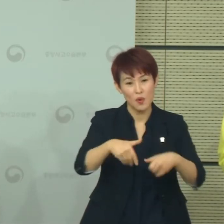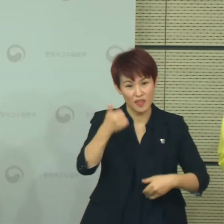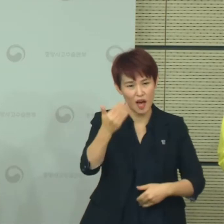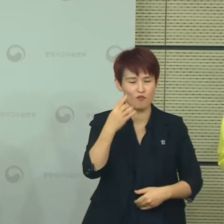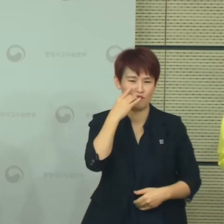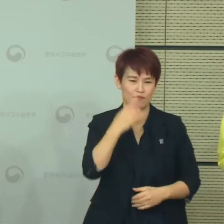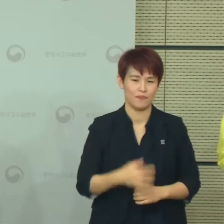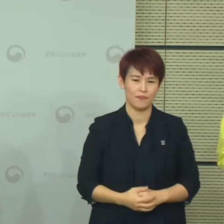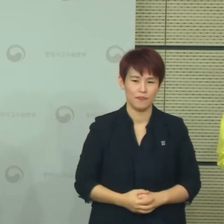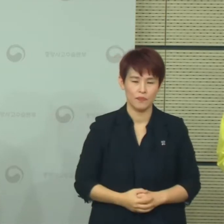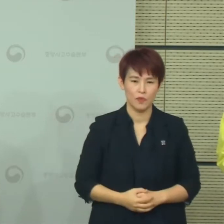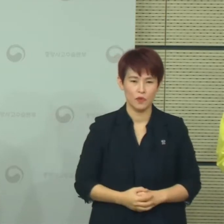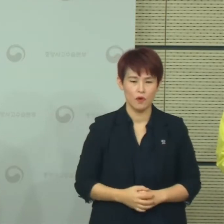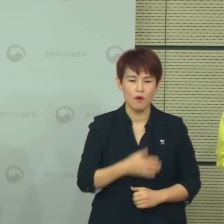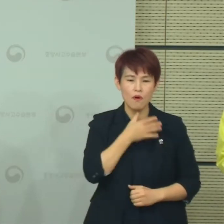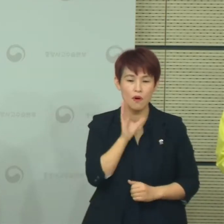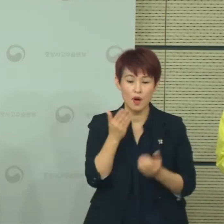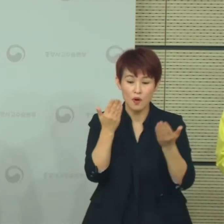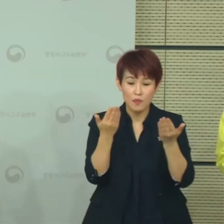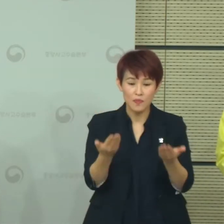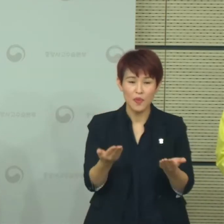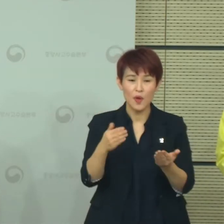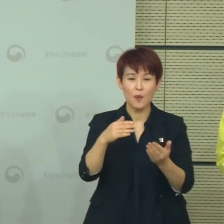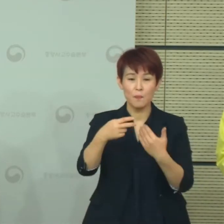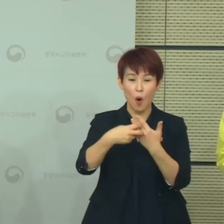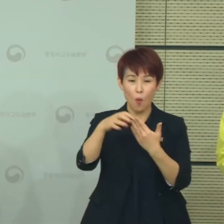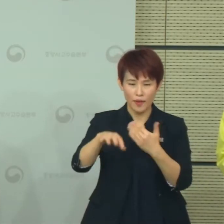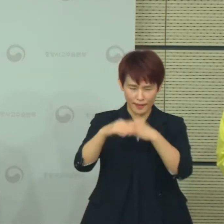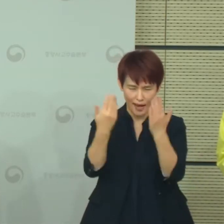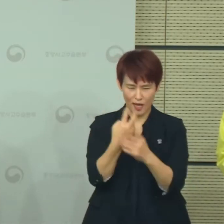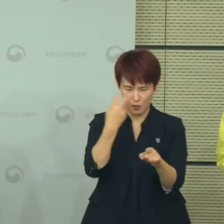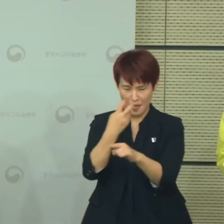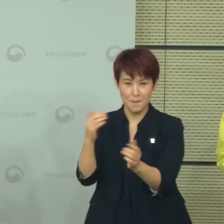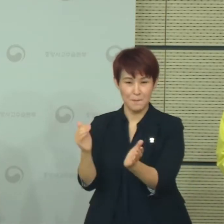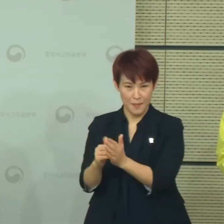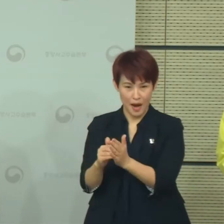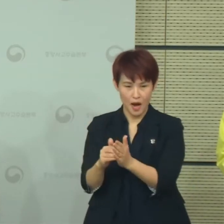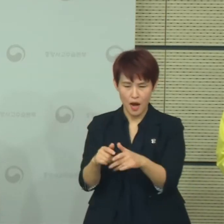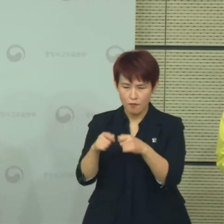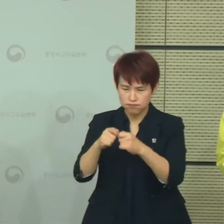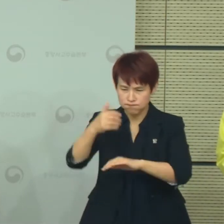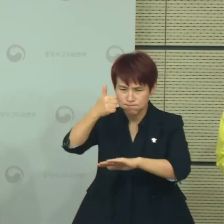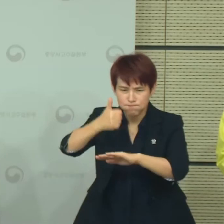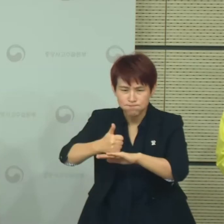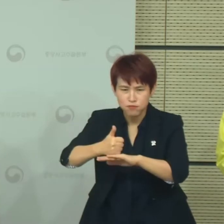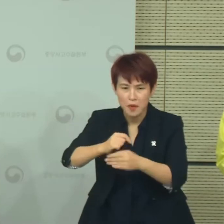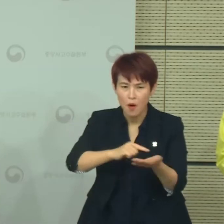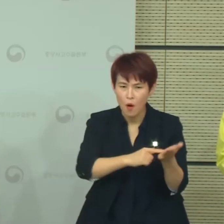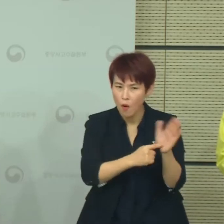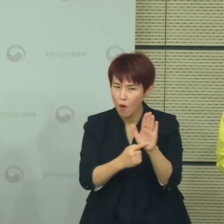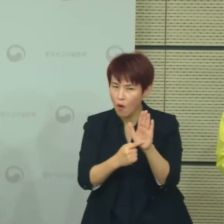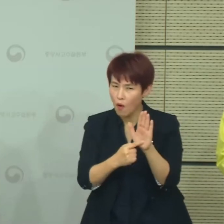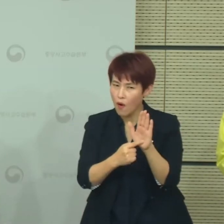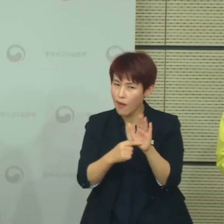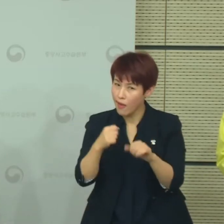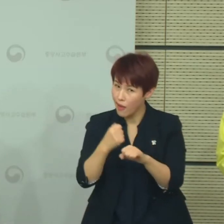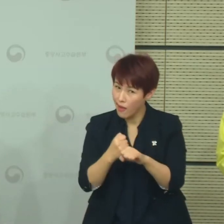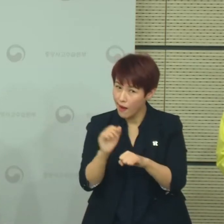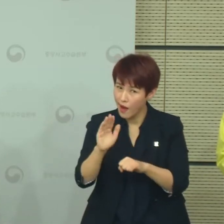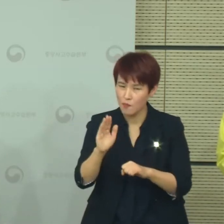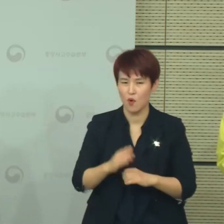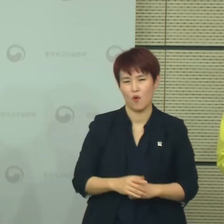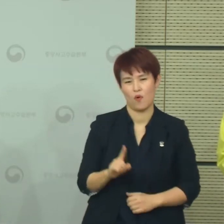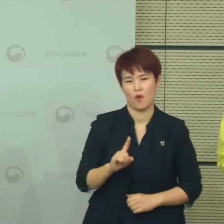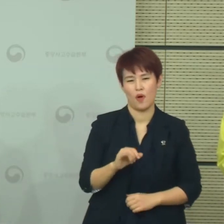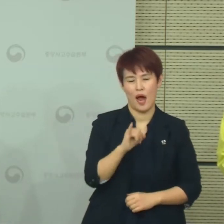번째는 그 요양병원 전수조사는 이전에 이미 하셨는데, 이게 그 구체적인 결과를 공개하실 계획은 없으신지, 이게 ITS